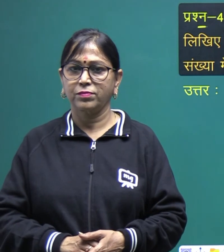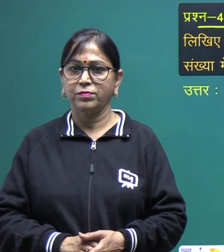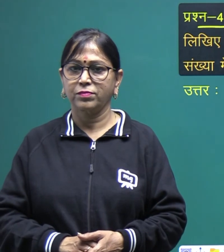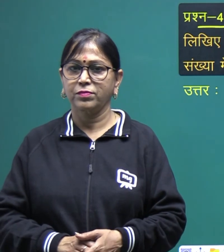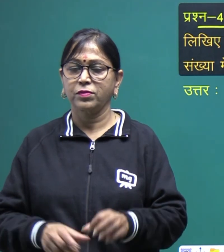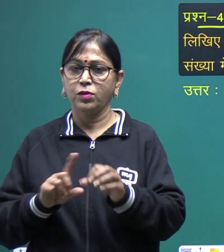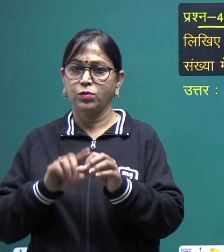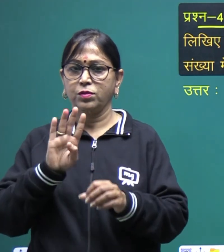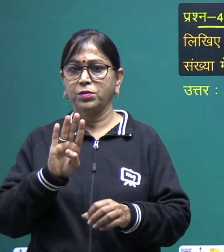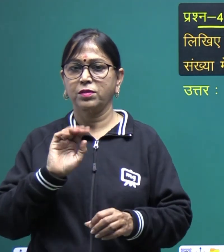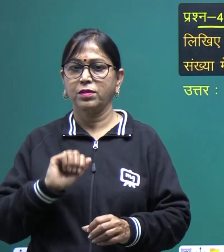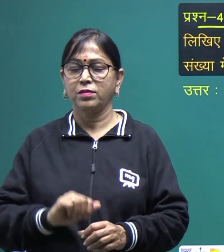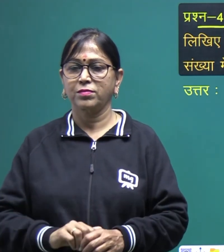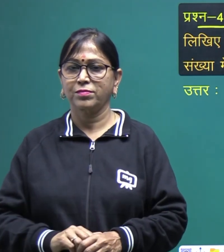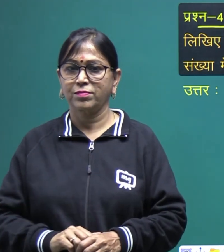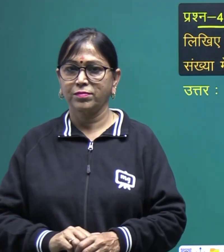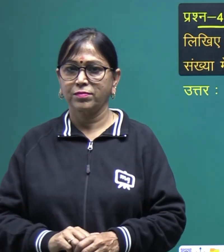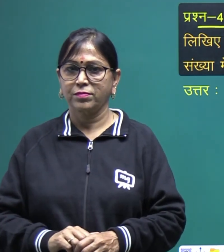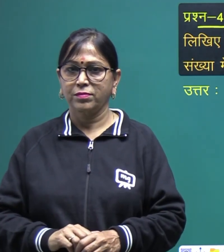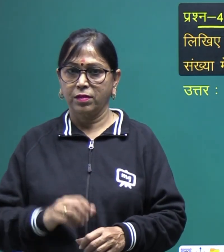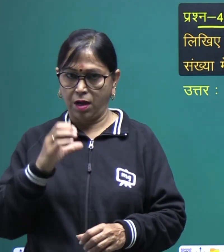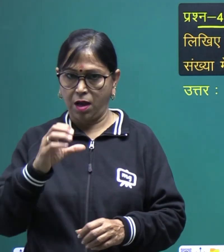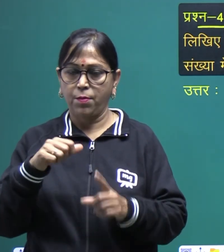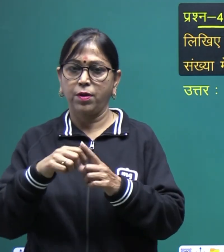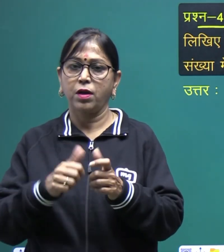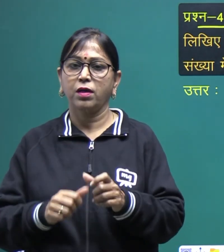प्रश्न नंबर 4, कार्बन का